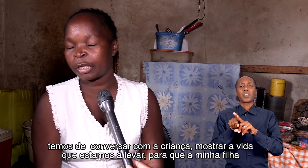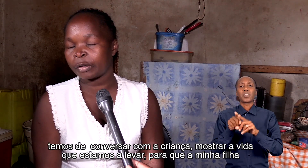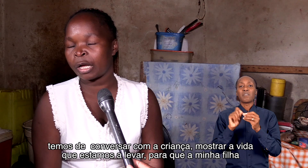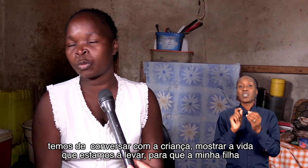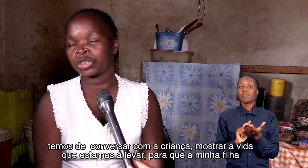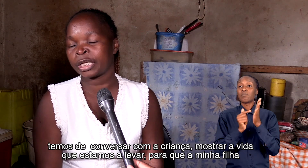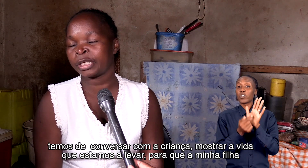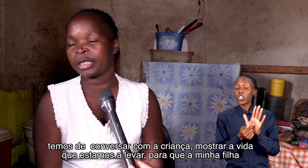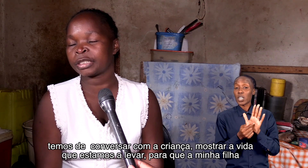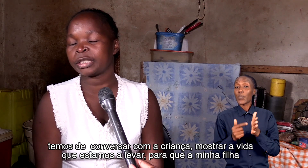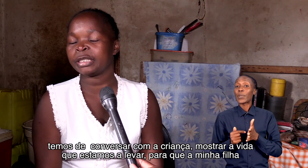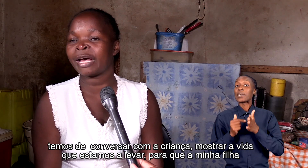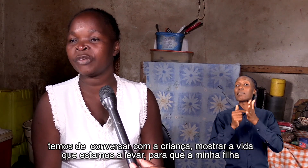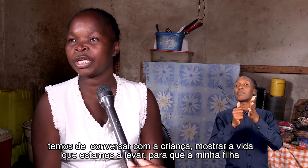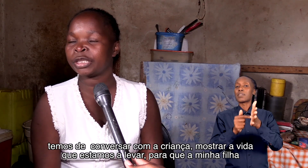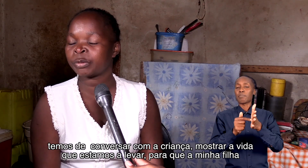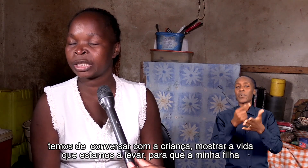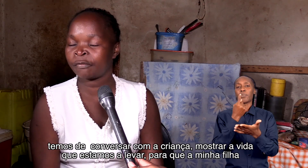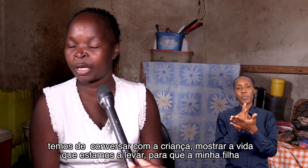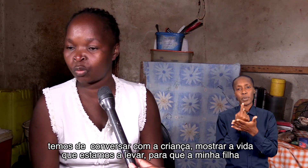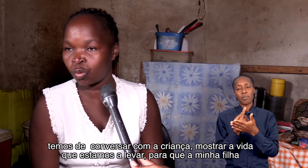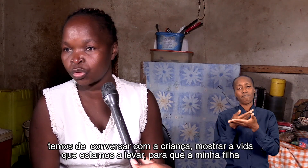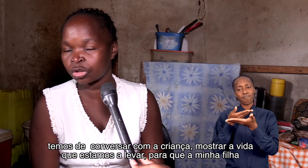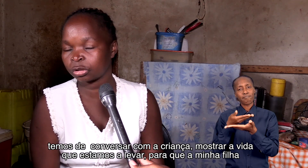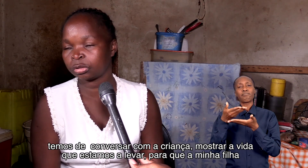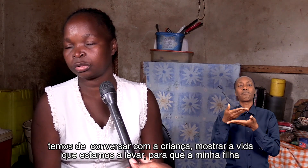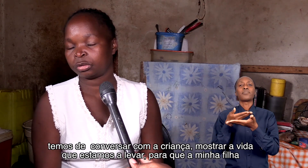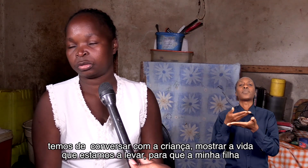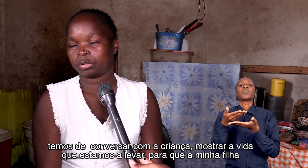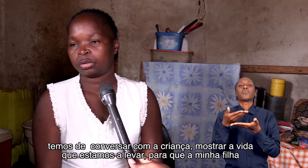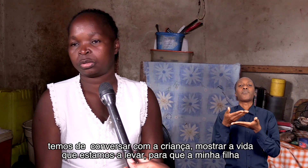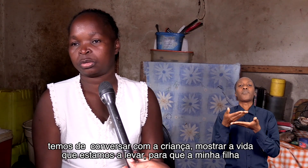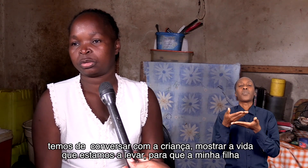conversar, a mostrar à criança a vida que estamos a levar hoje.